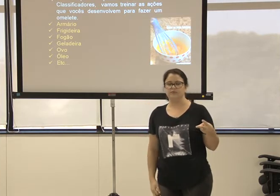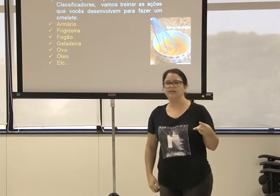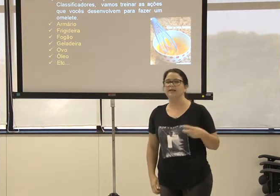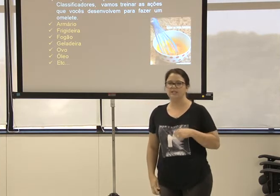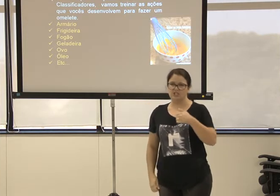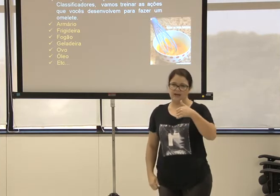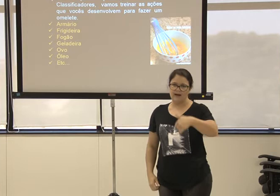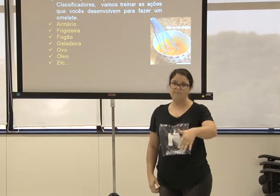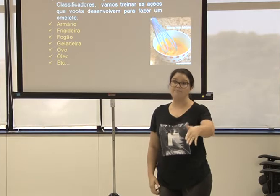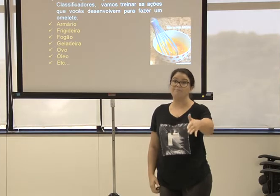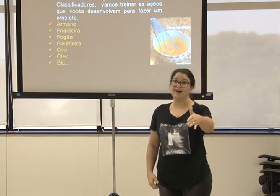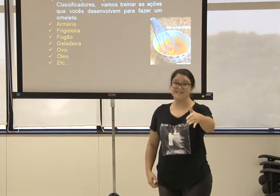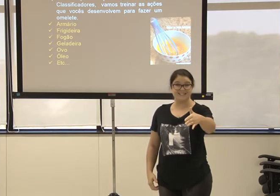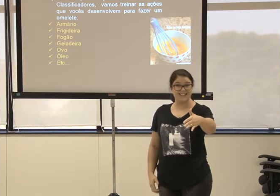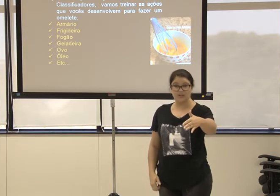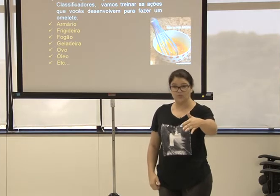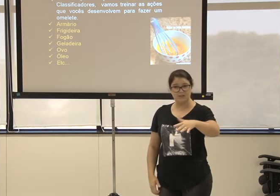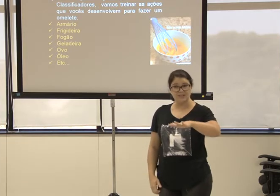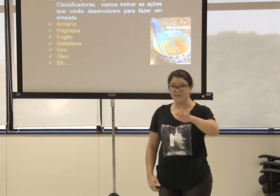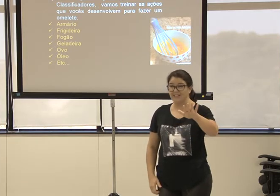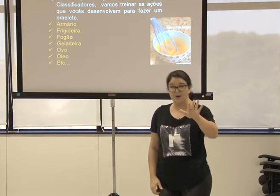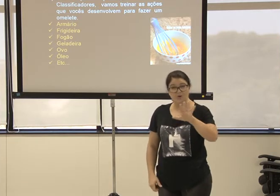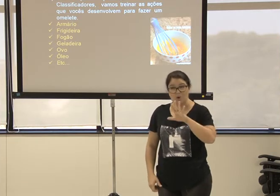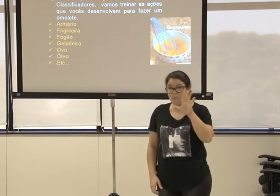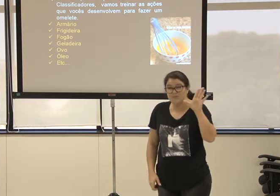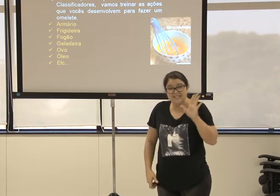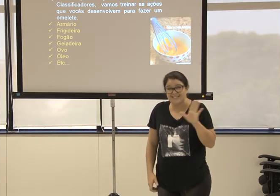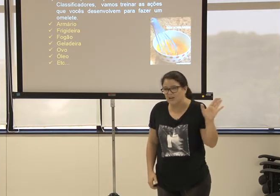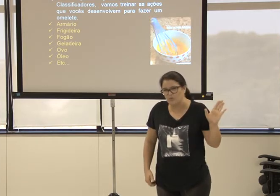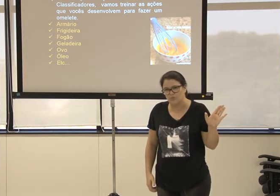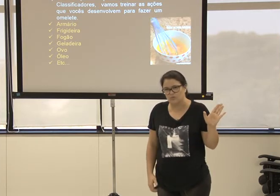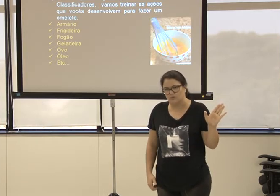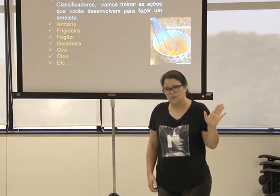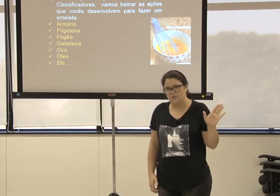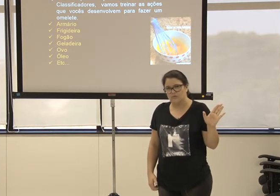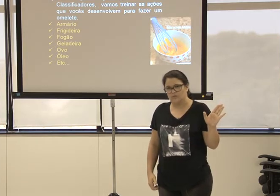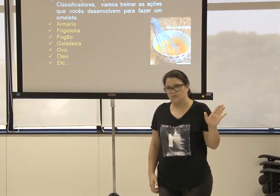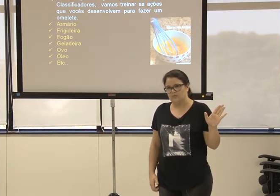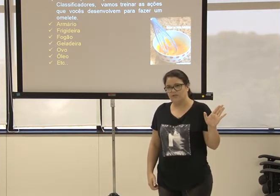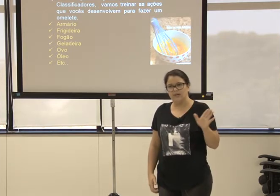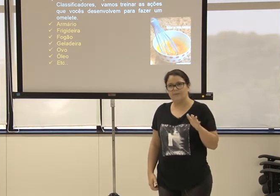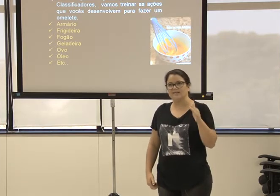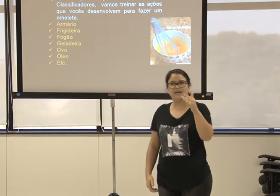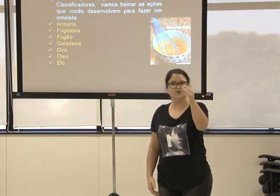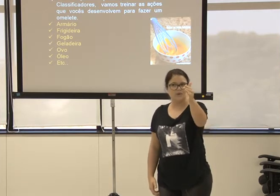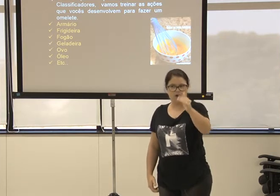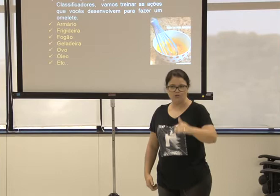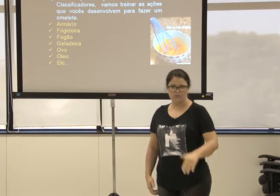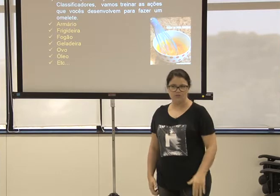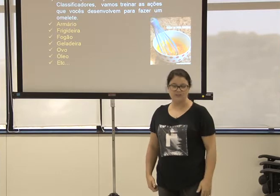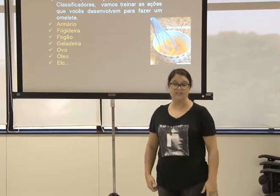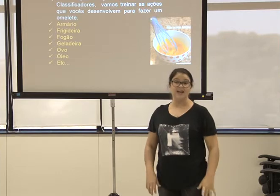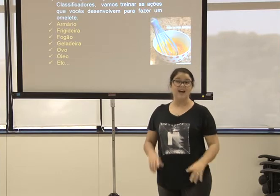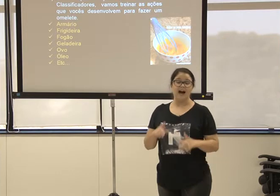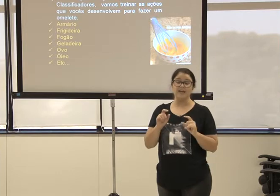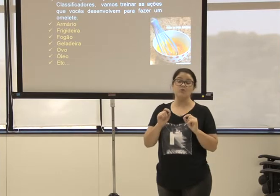Ele já parcela automático, você não tem nem opção. E ele parcela no maior número de vezes. Aí o que